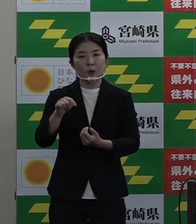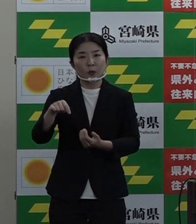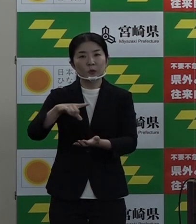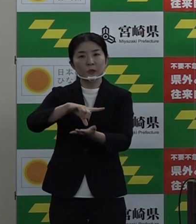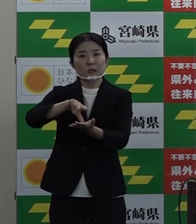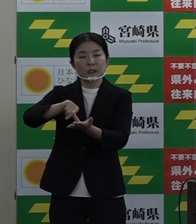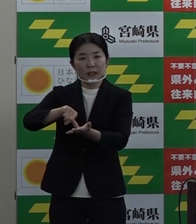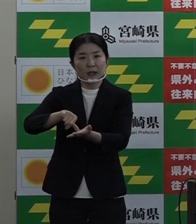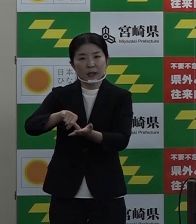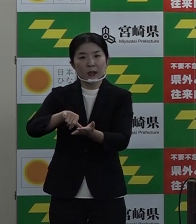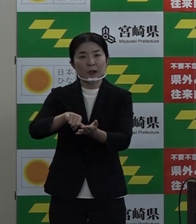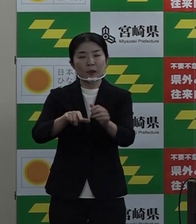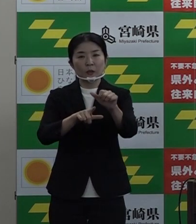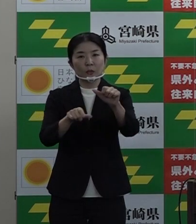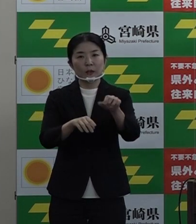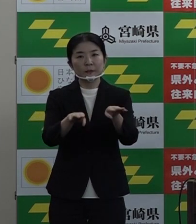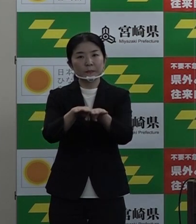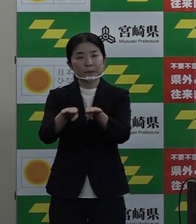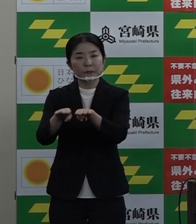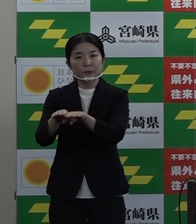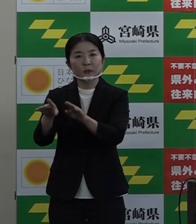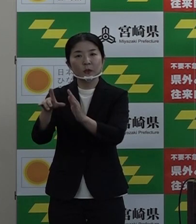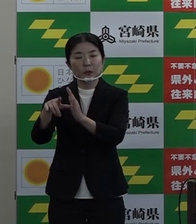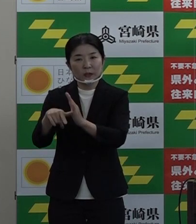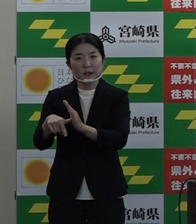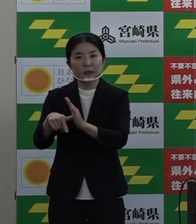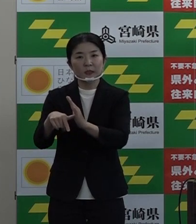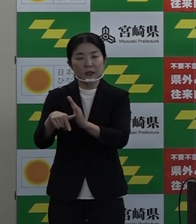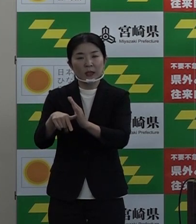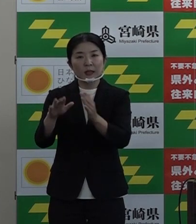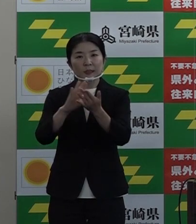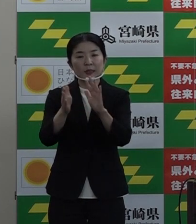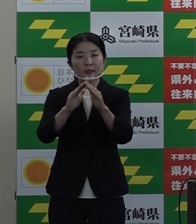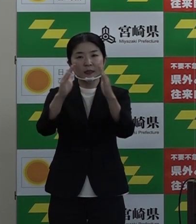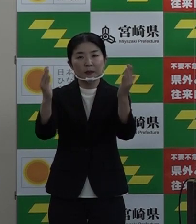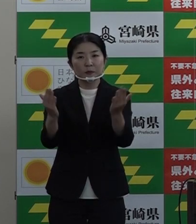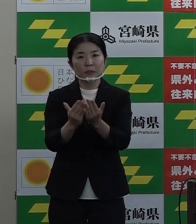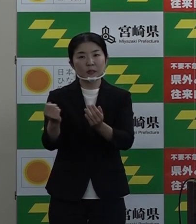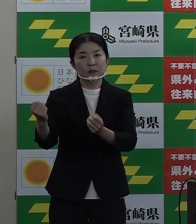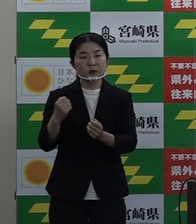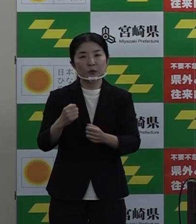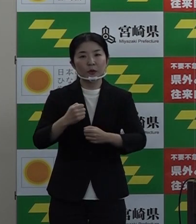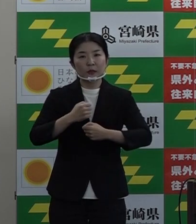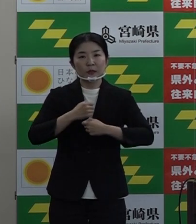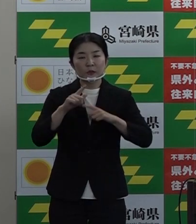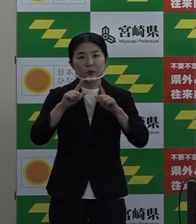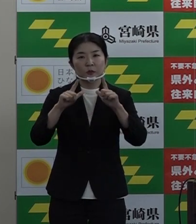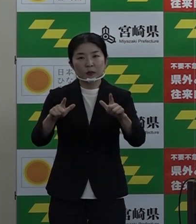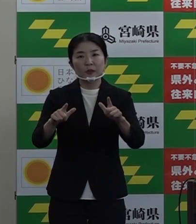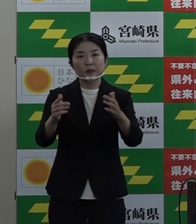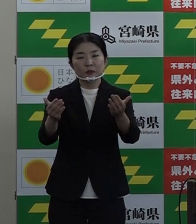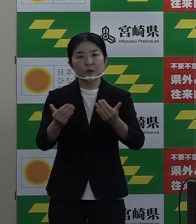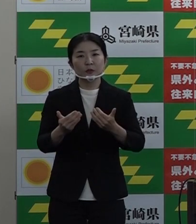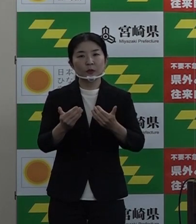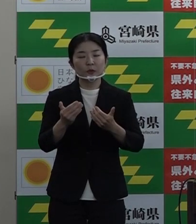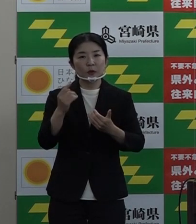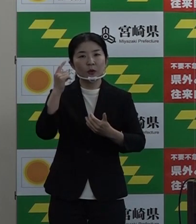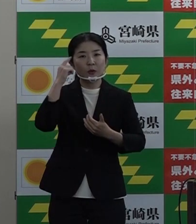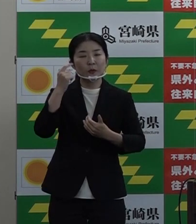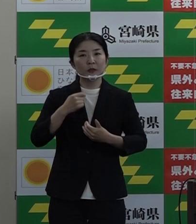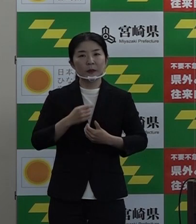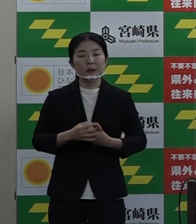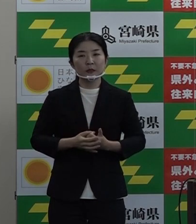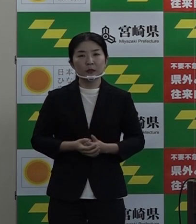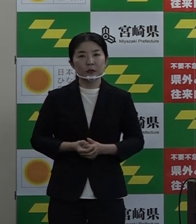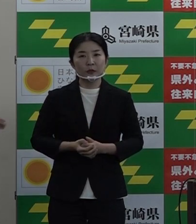からしかも大型連休の最中であるということでですね、県下全域にそういう強い警報を出す必要があるのではないかという認識のもと